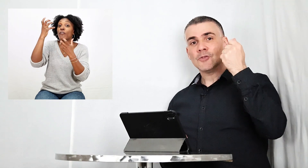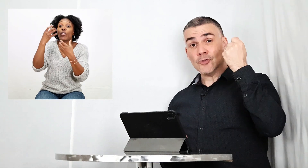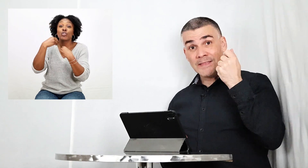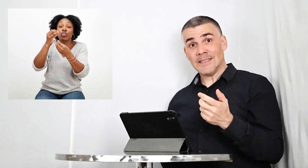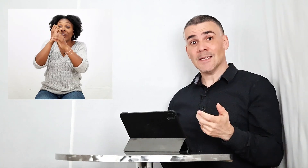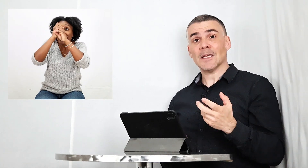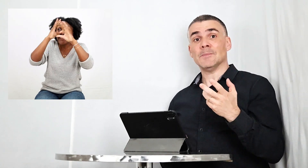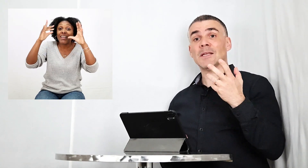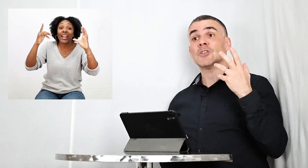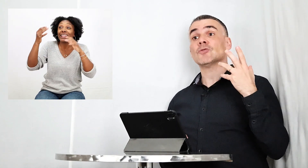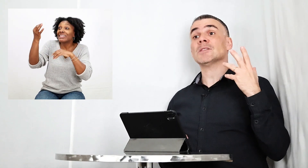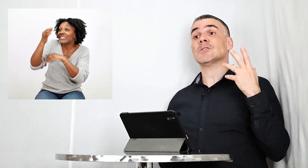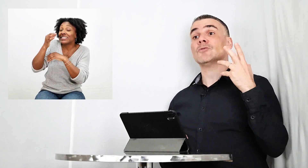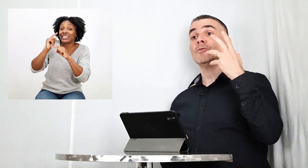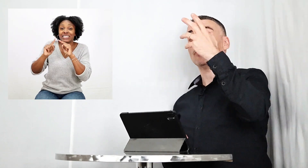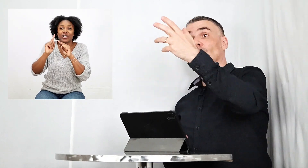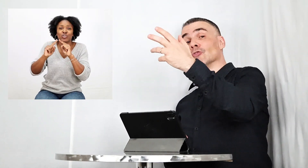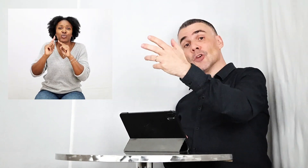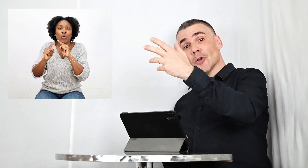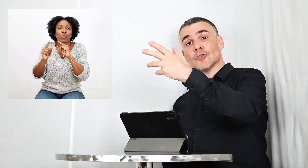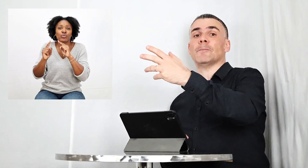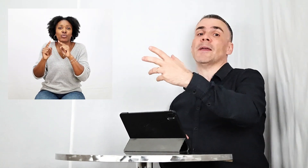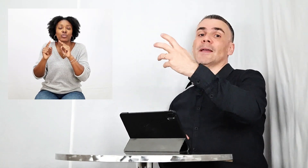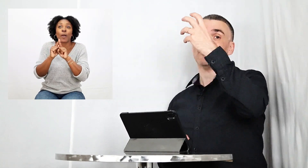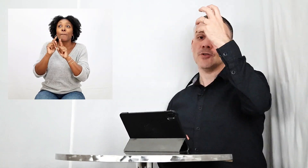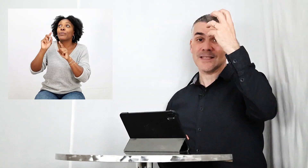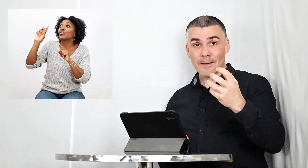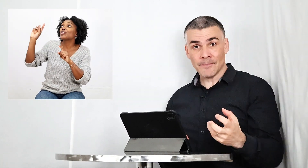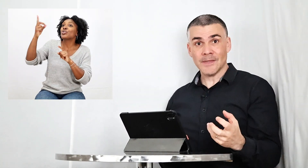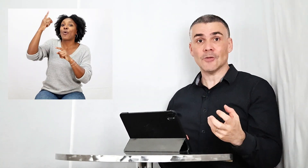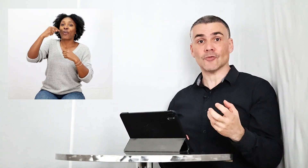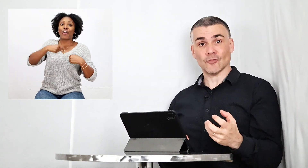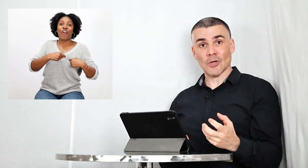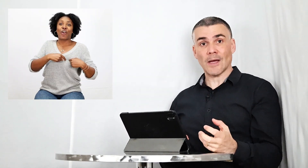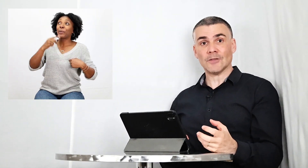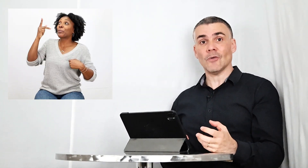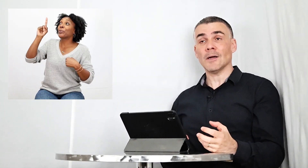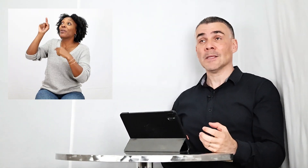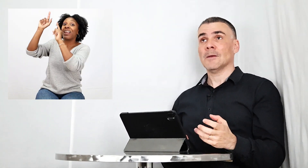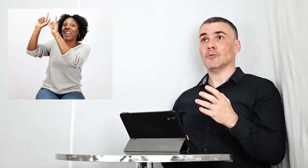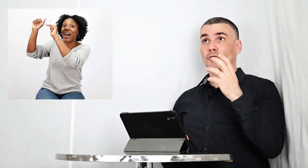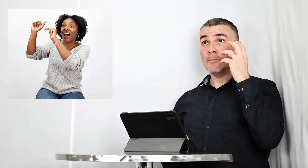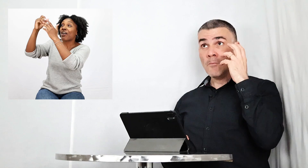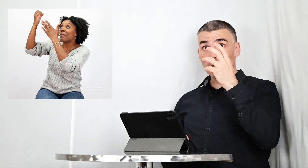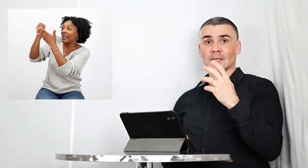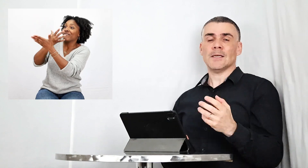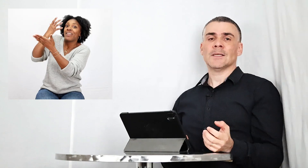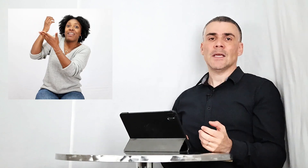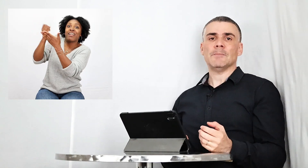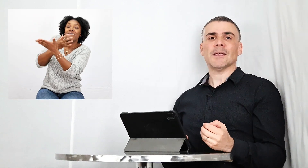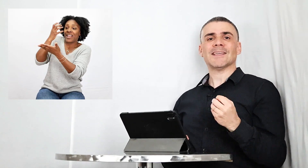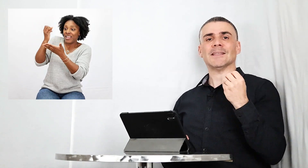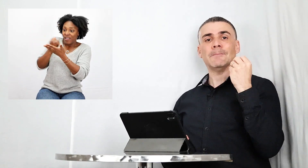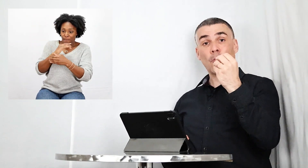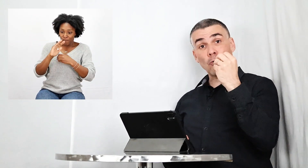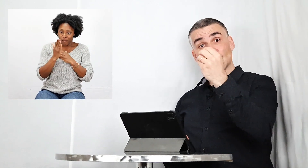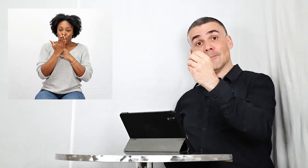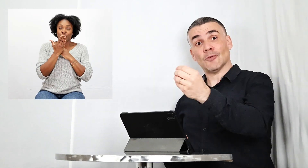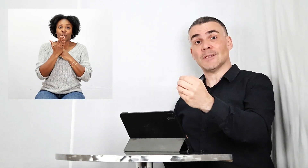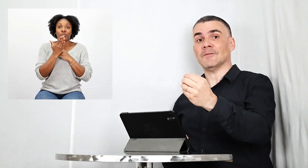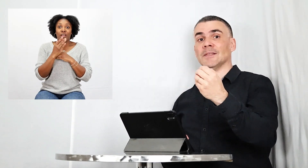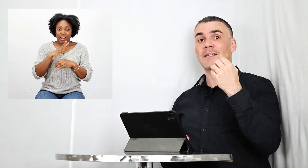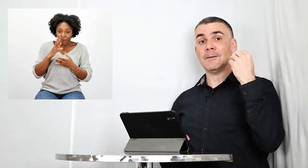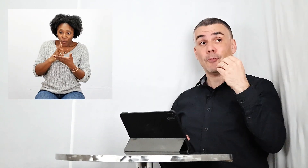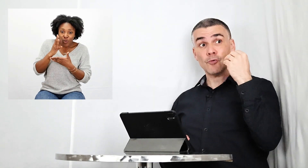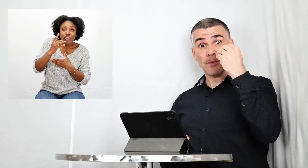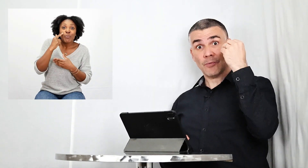révéler, te dire les choses qui sont dans le cœur du Père et te les amener dans ton cœur à toi pour te montrer qu'il y a des projets